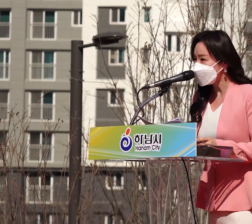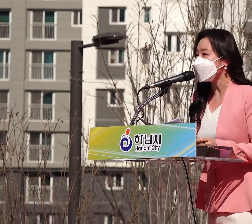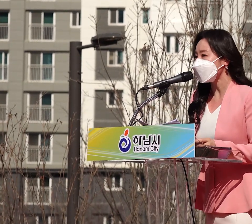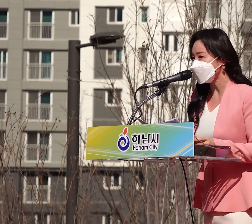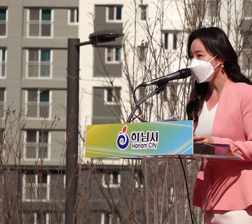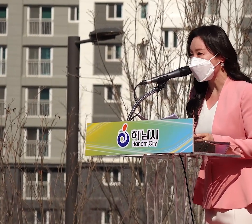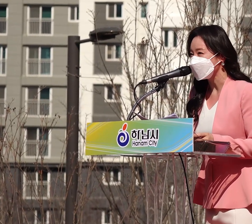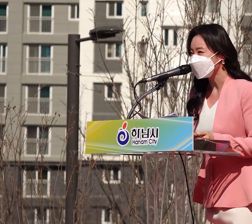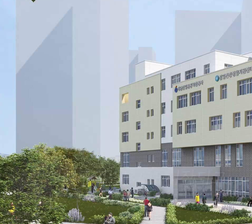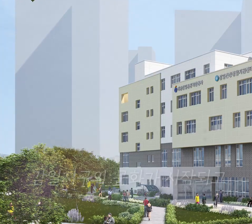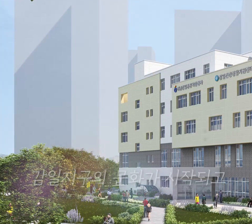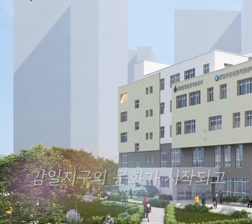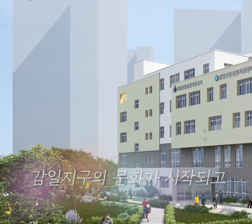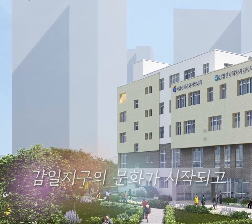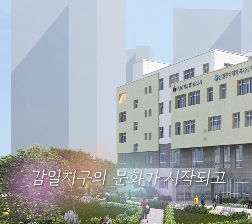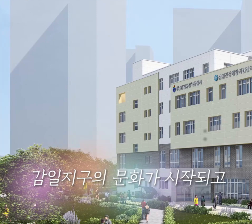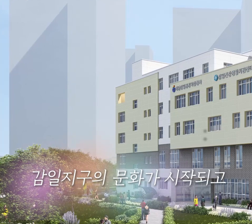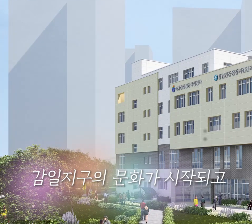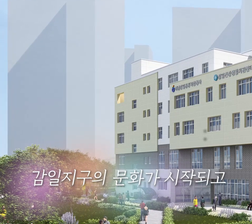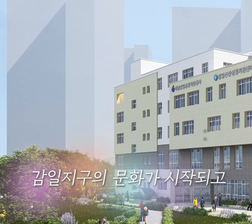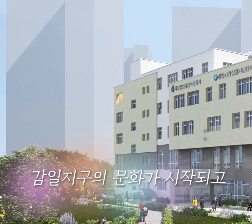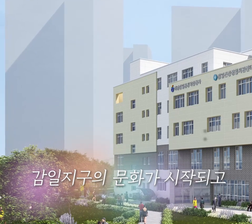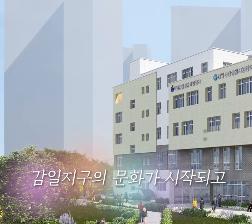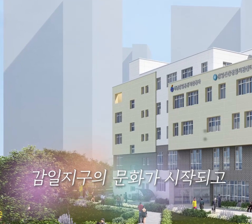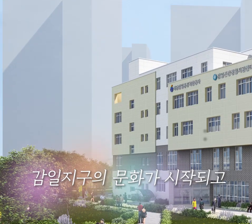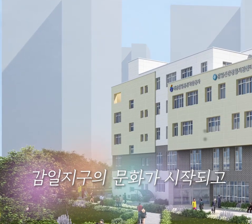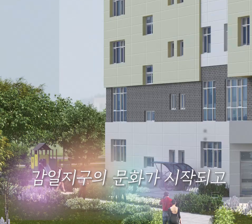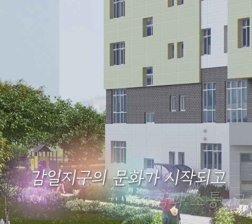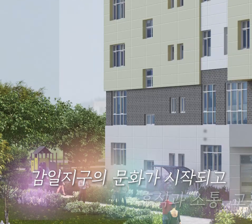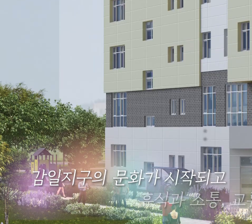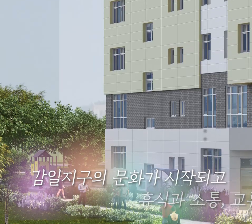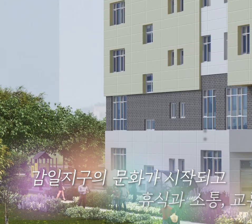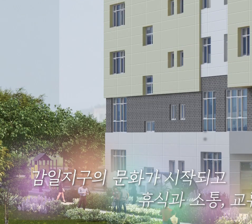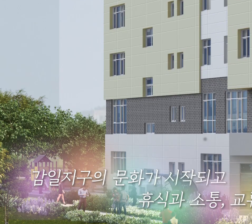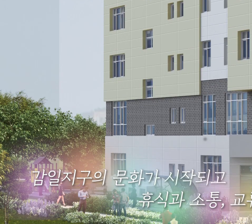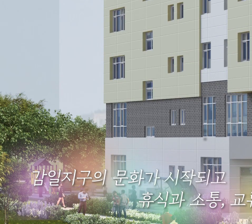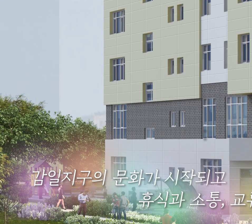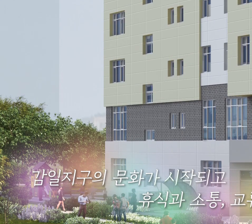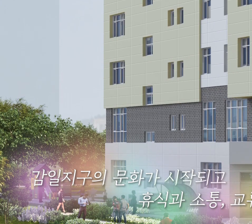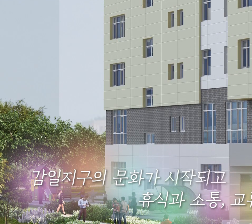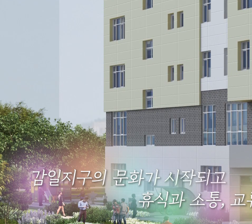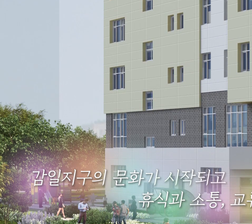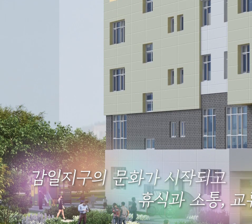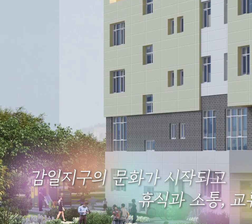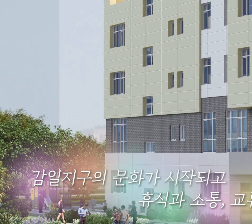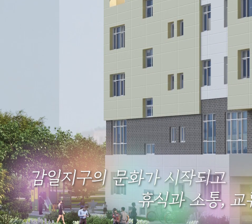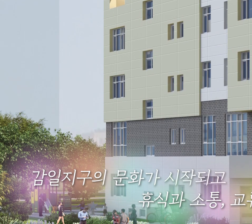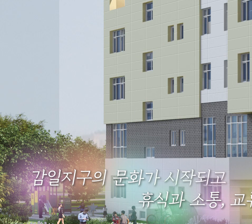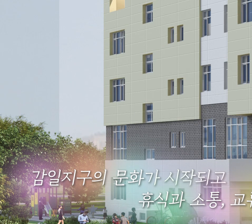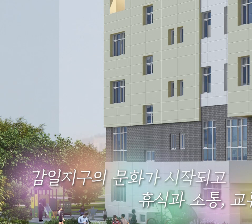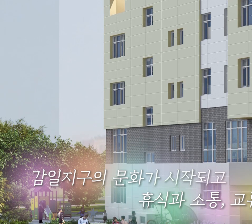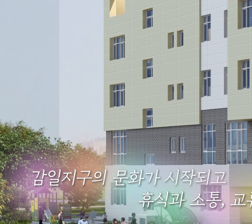기공식을 시작하겠습니다. 가밀 지구의 문화가 시작되고 주민들에게 휴식과 소통, 교류의 공간을